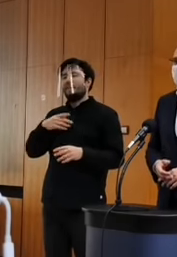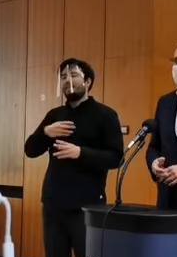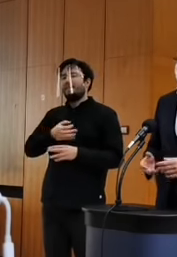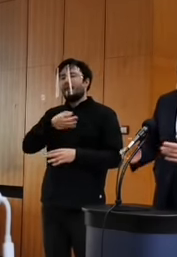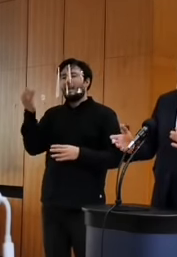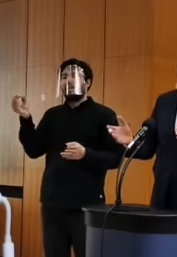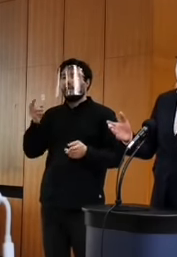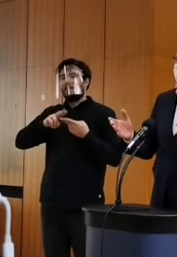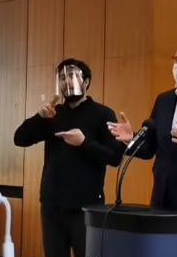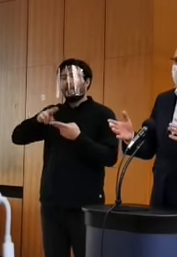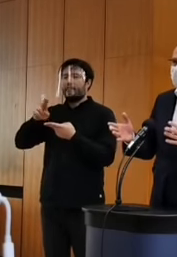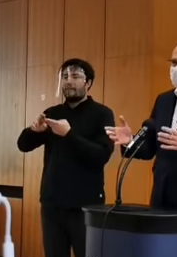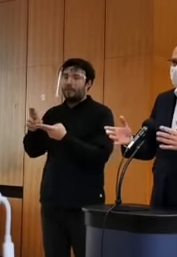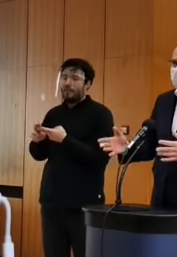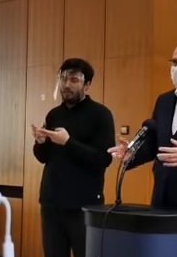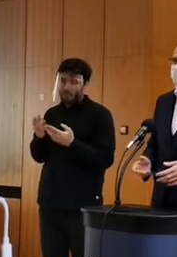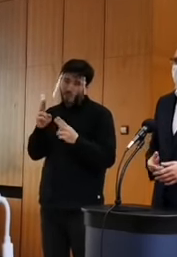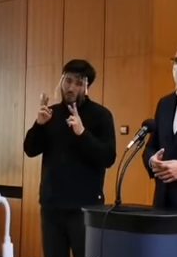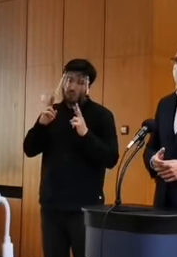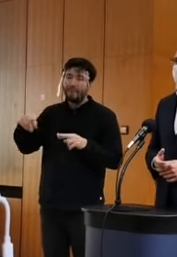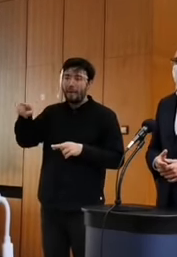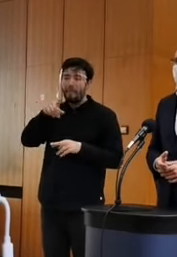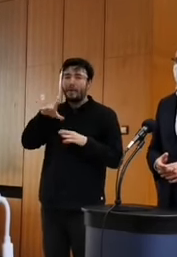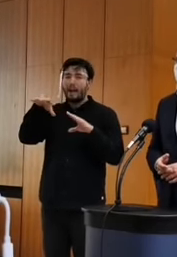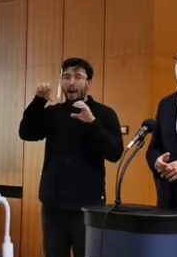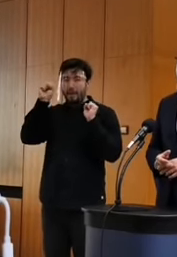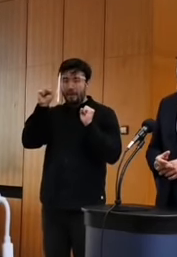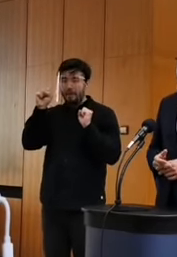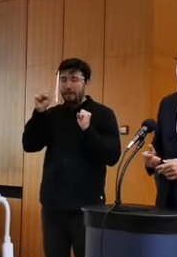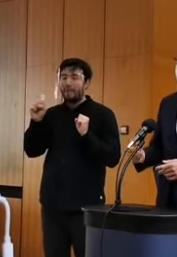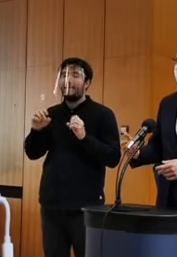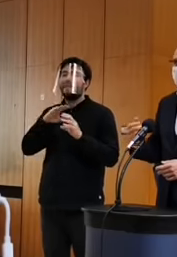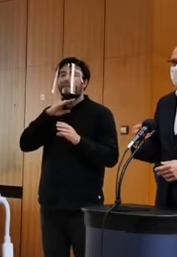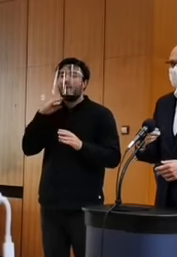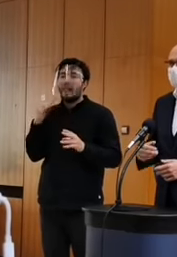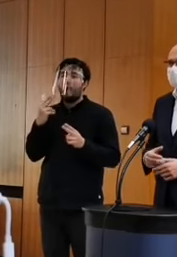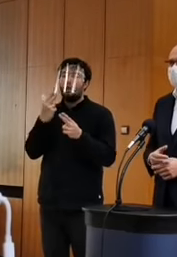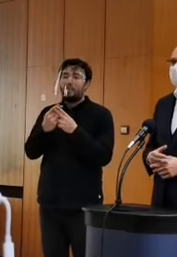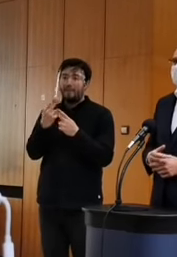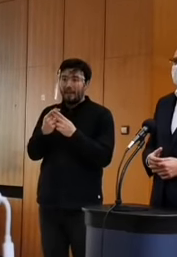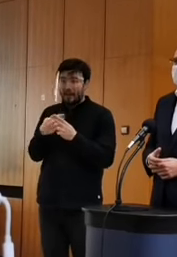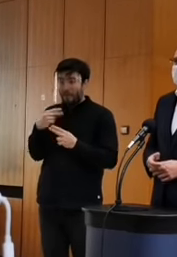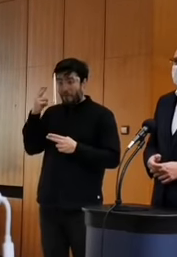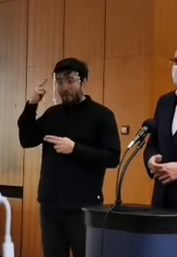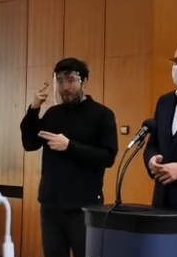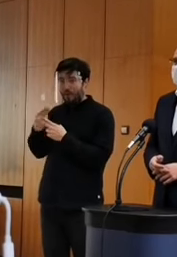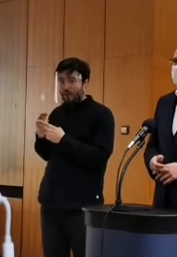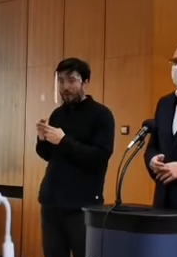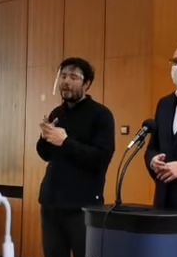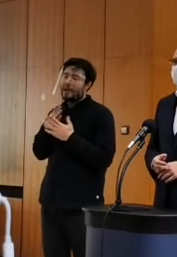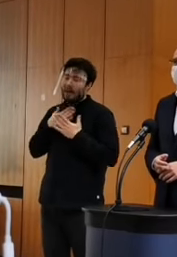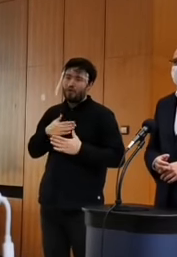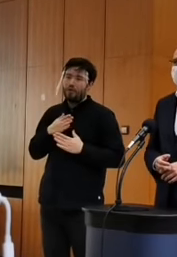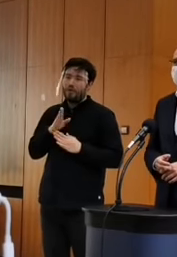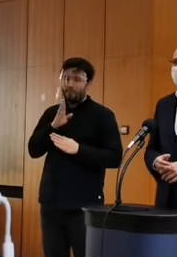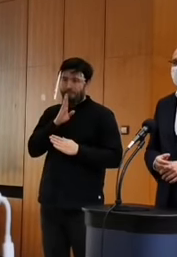verejne rozprávať. Preto dúfam, že chápete, že pri veľa odpovediach, i keď ich poznám, tak radšej budem